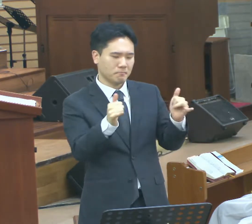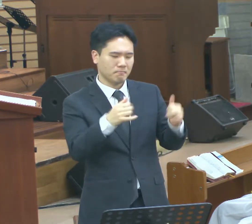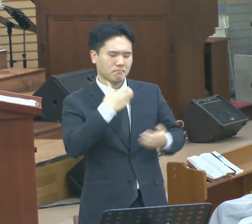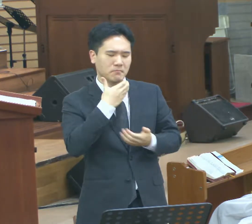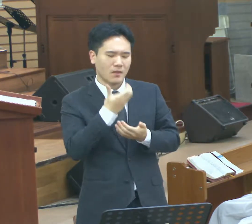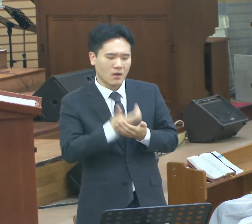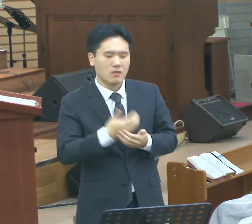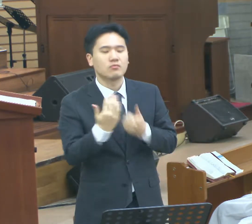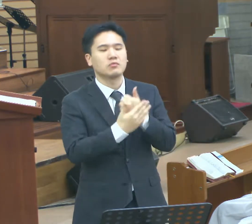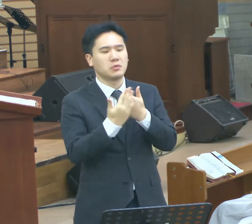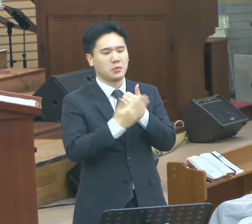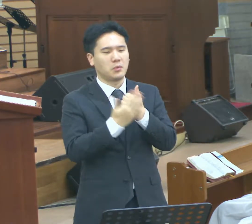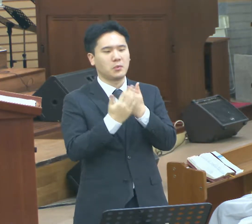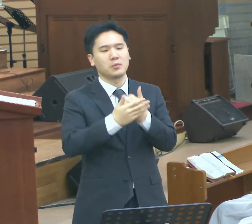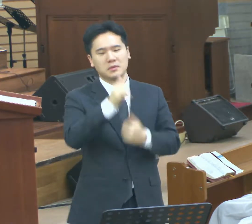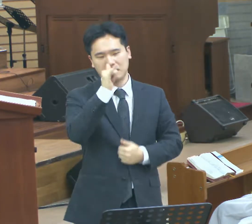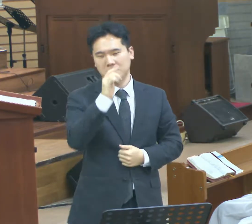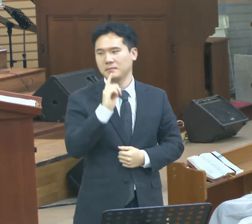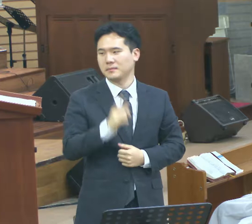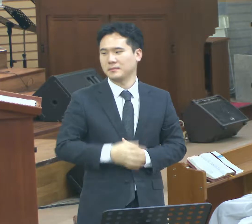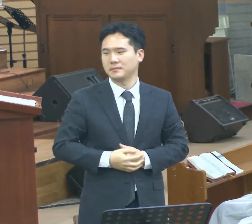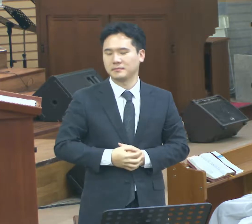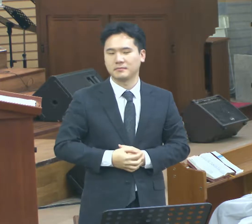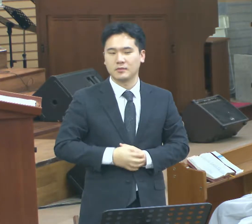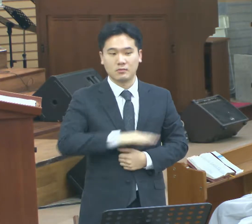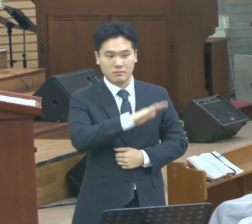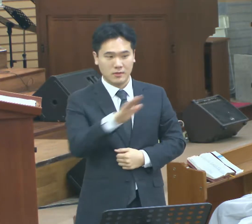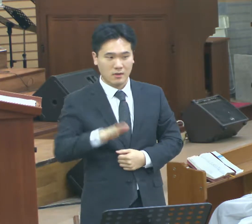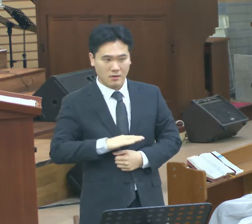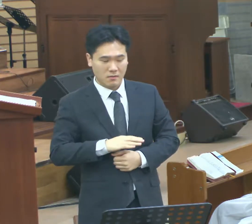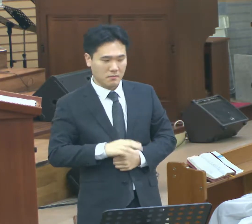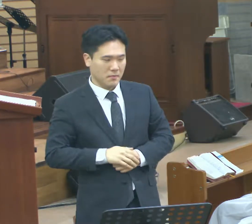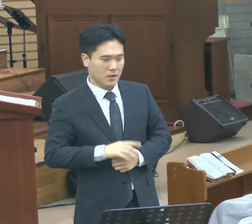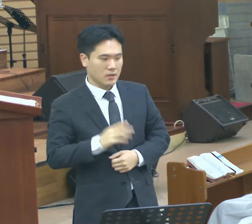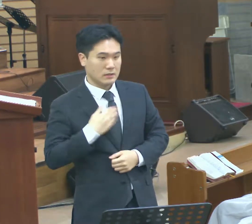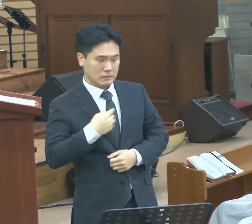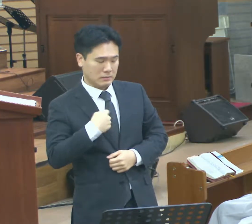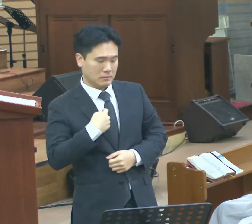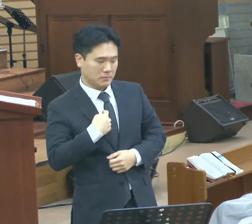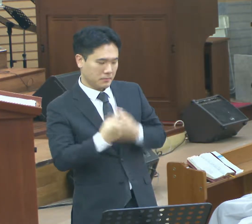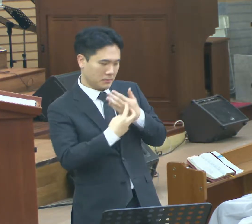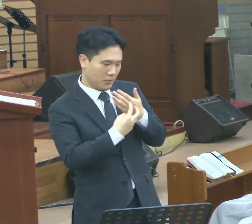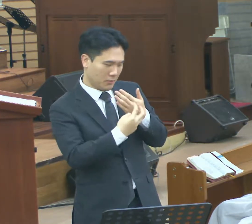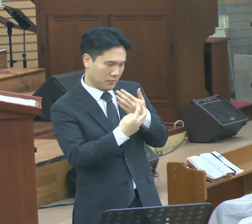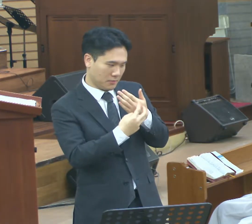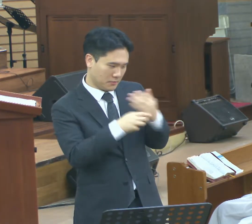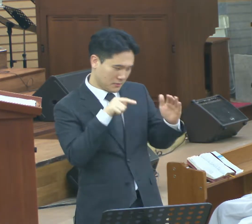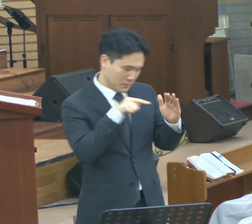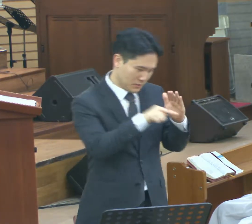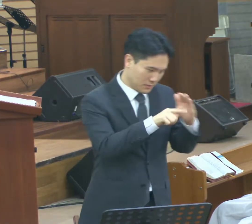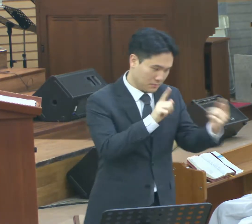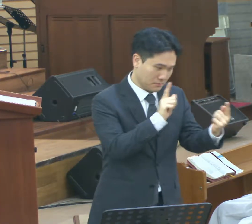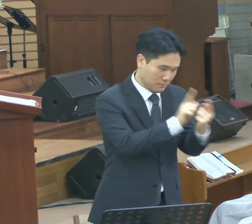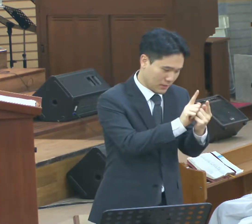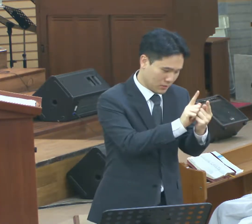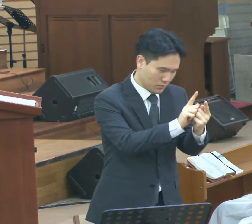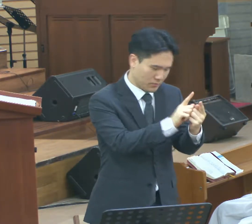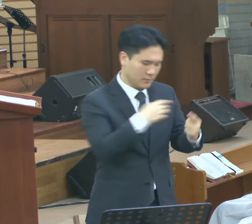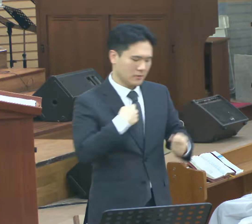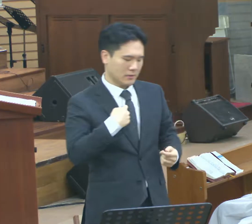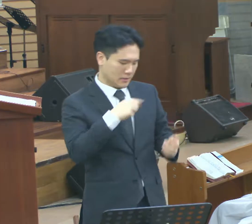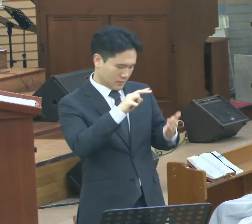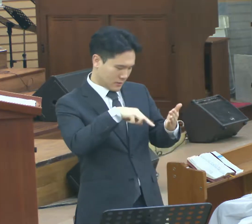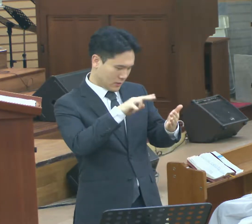우리가 알고 있습니다. 사실 병원 신방 갈 때 가장 많이 읽어드리는 말씀이 시편에